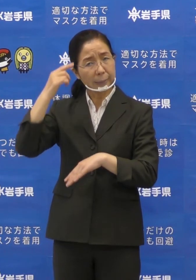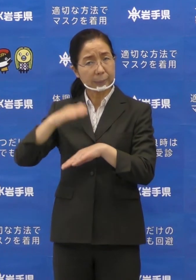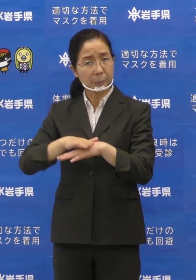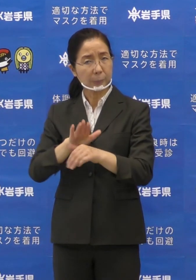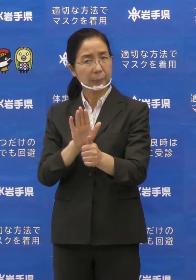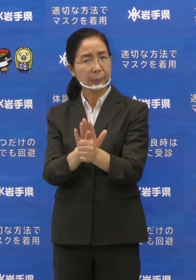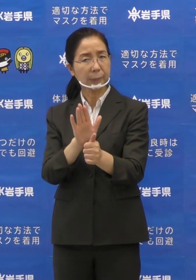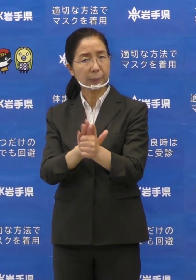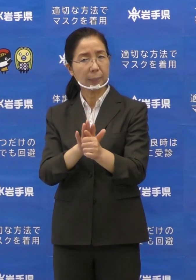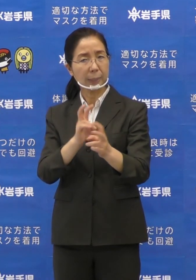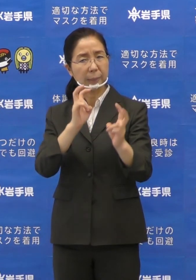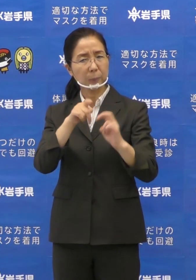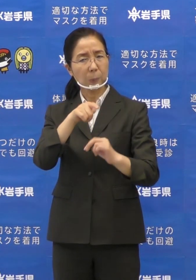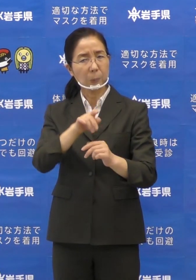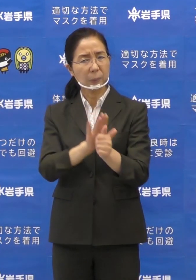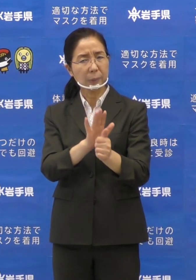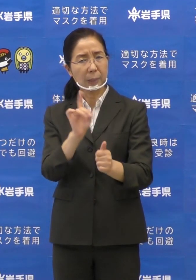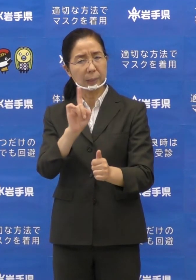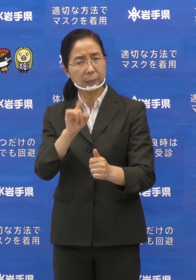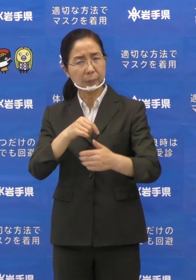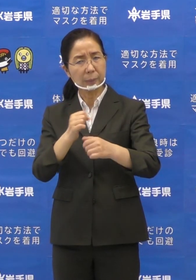いというふうにお考えでしょうか。